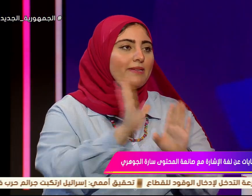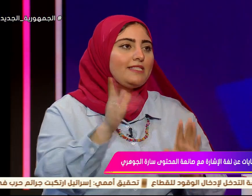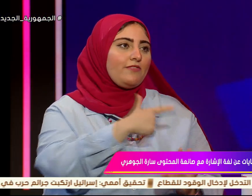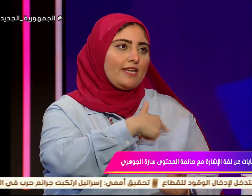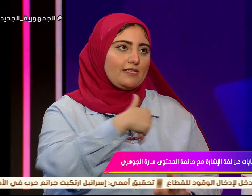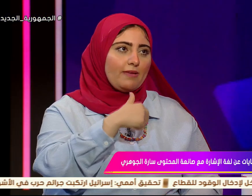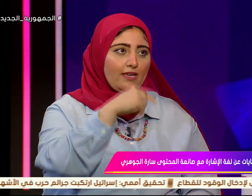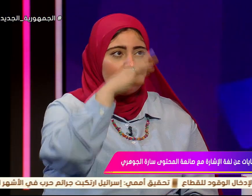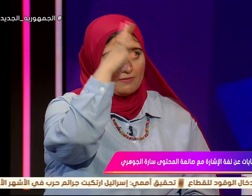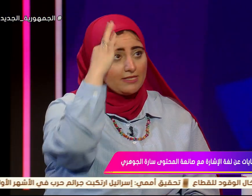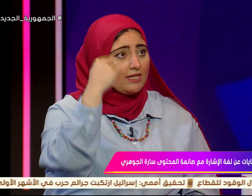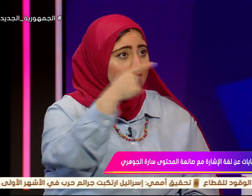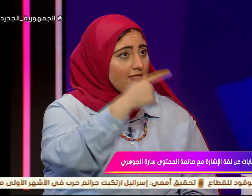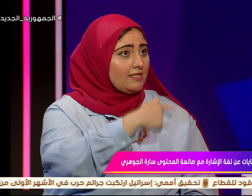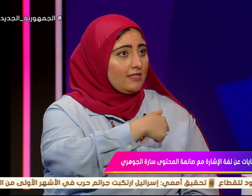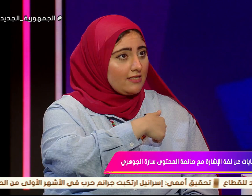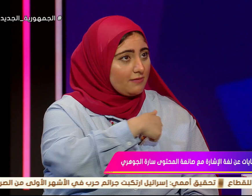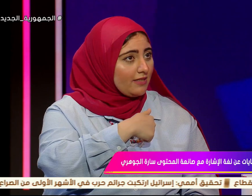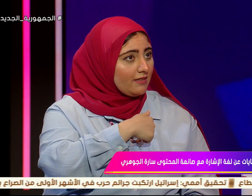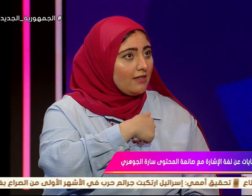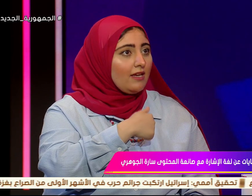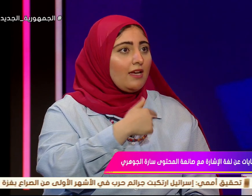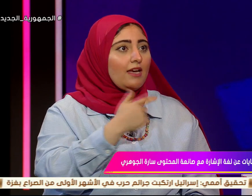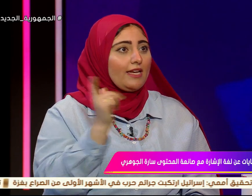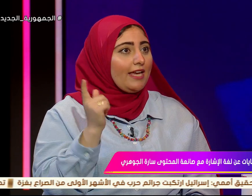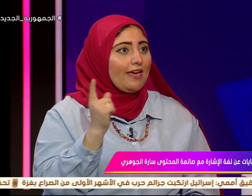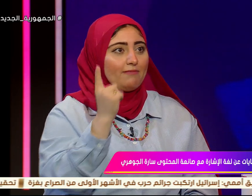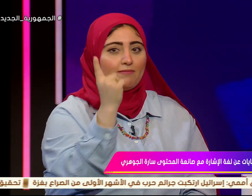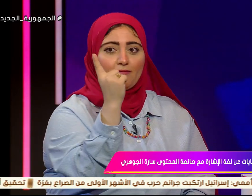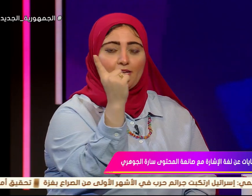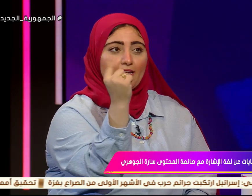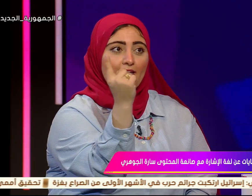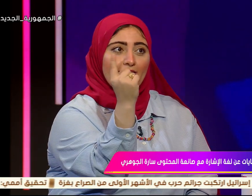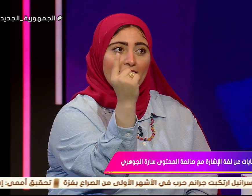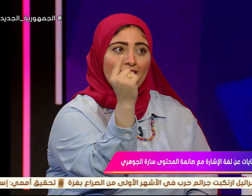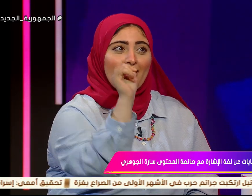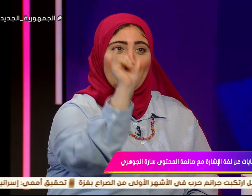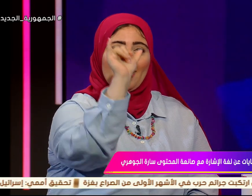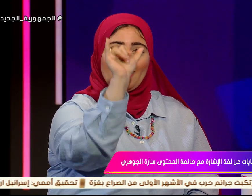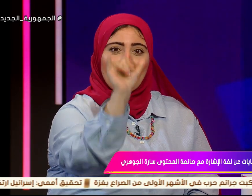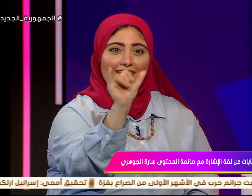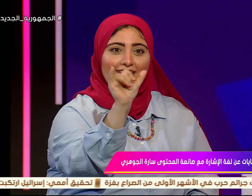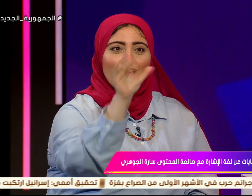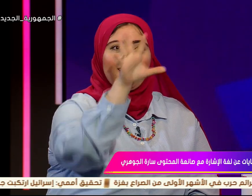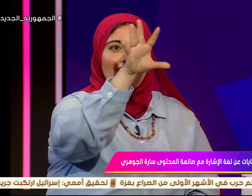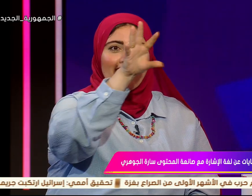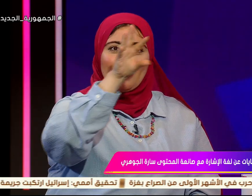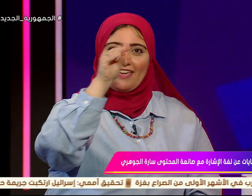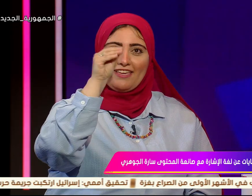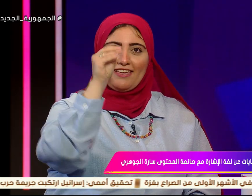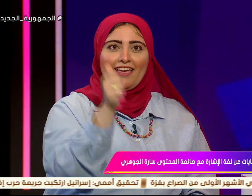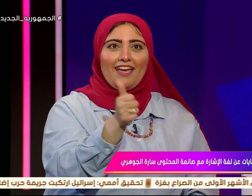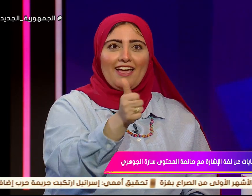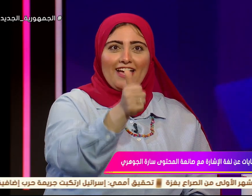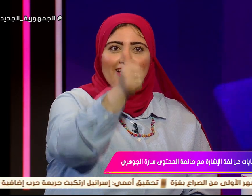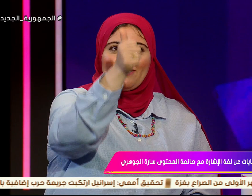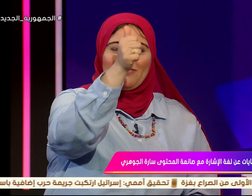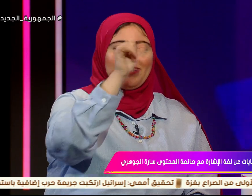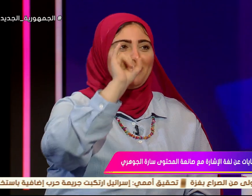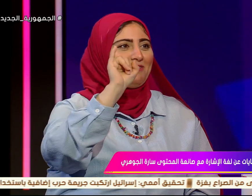بس في الاسماء يعني مثلا انت اسمك ريهام ريهام ر ي ه ا